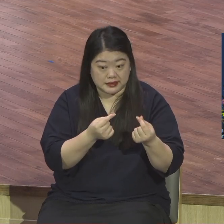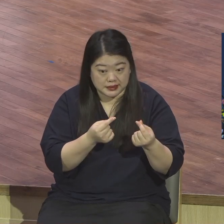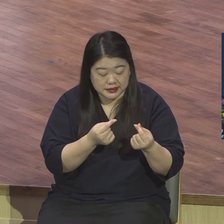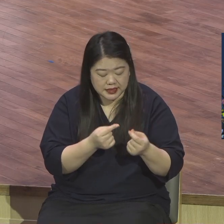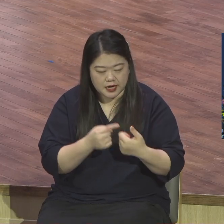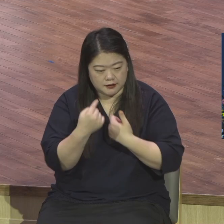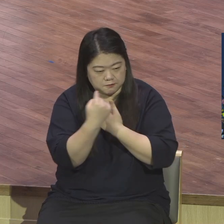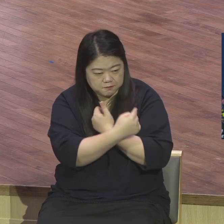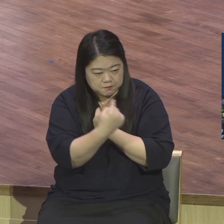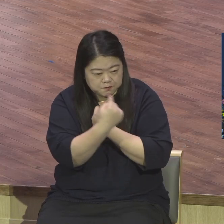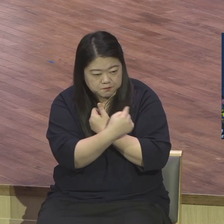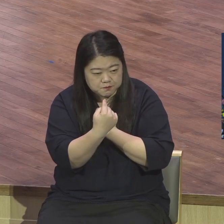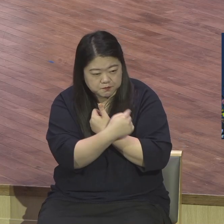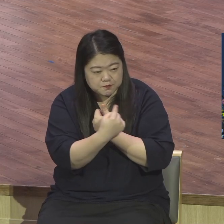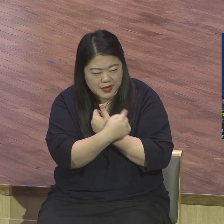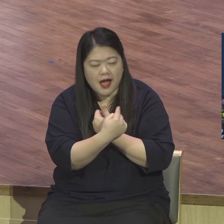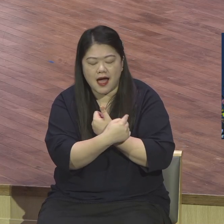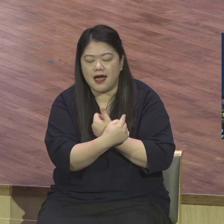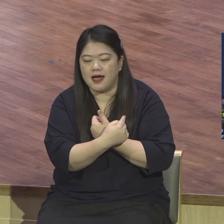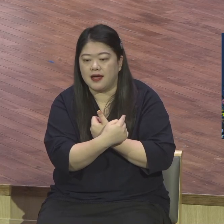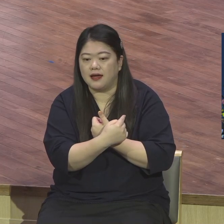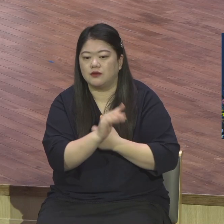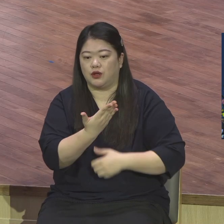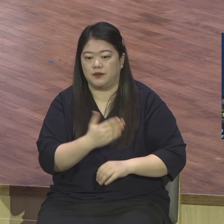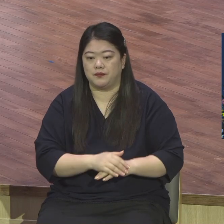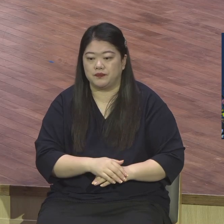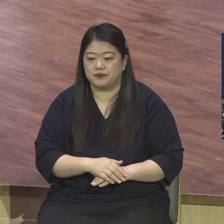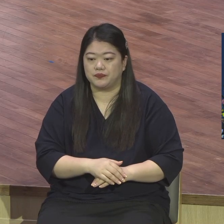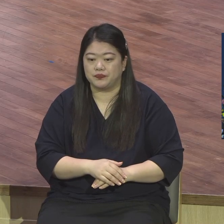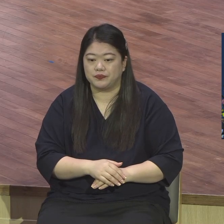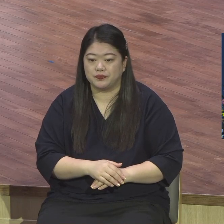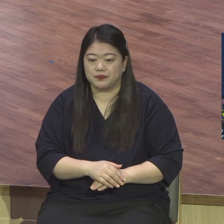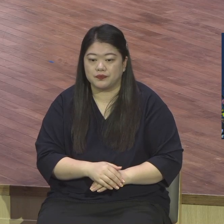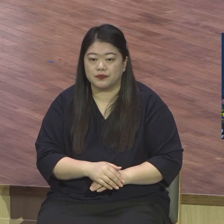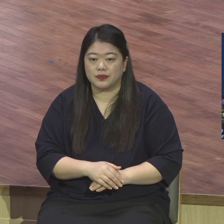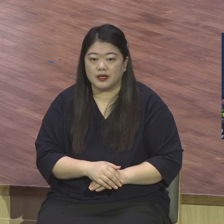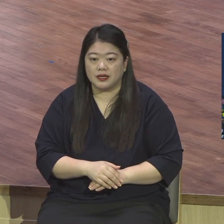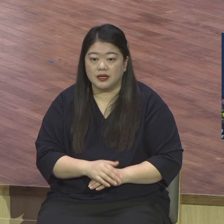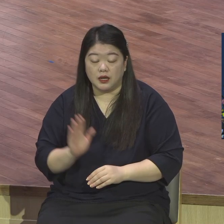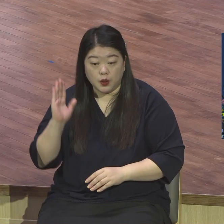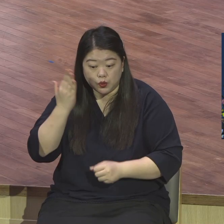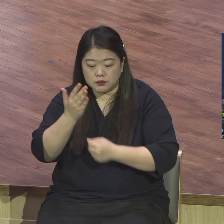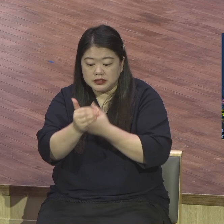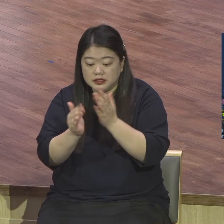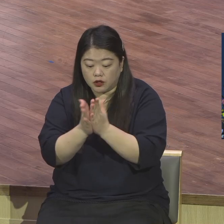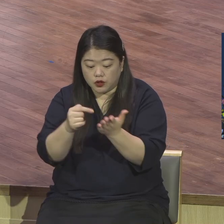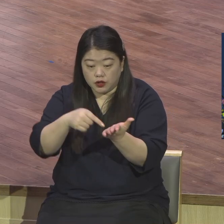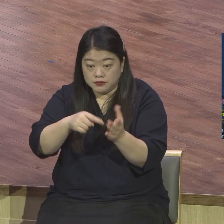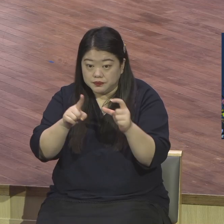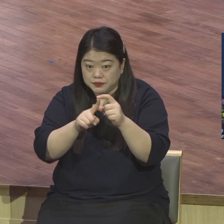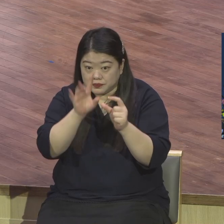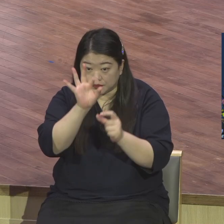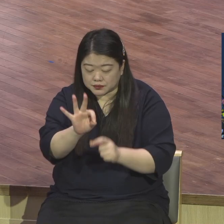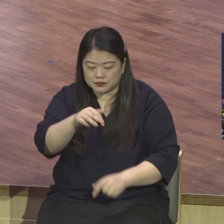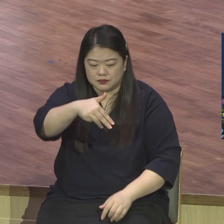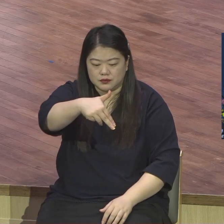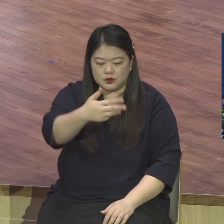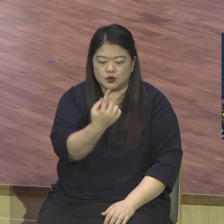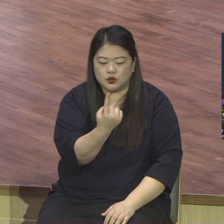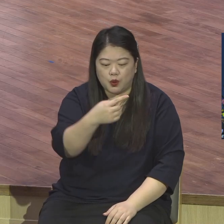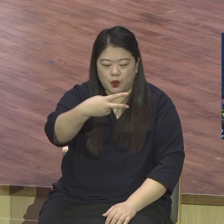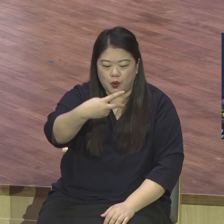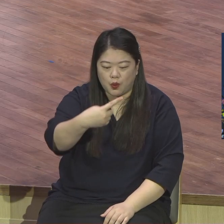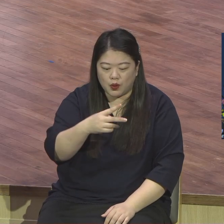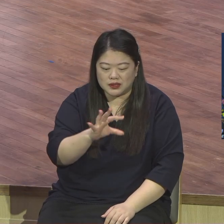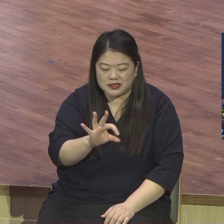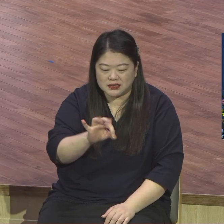이전 성경에는 몽학선생이라 그랬습니다. 요즘 이제 개역도 성경이 이게 해석이 바뀌어져가 이 어린